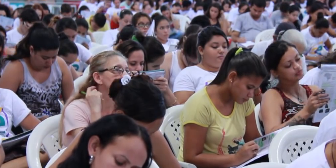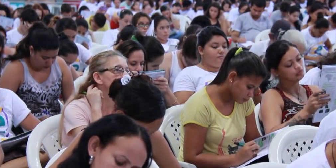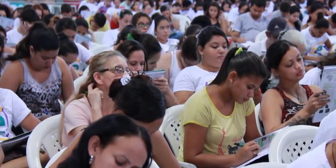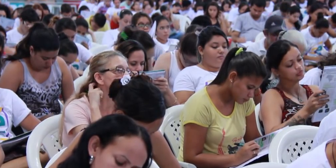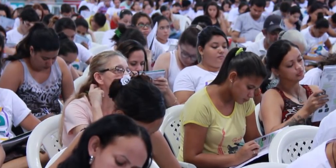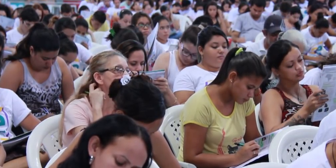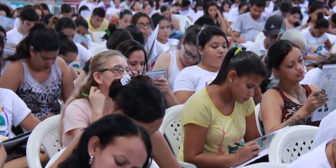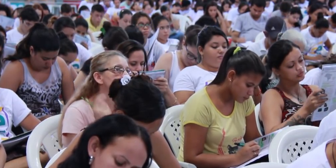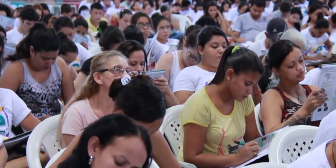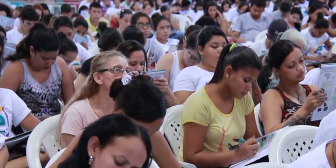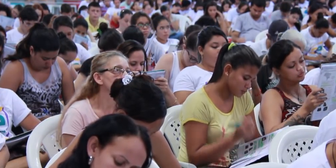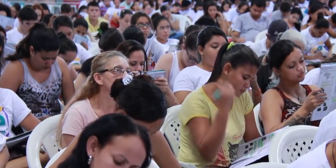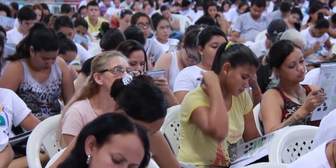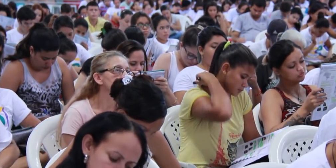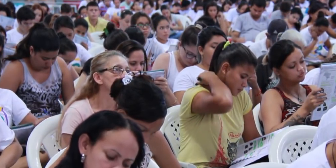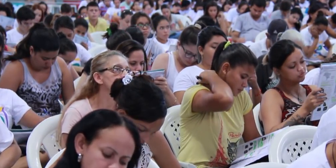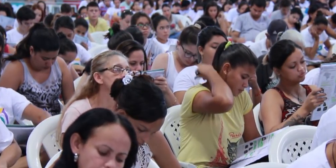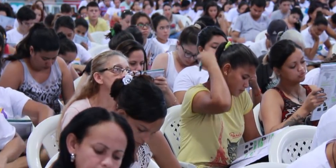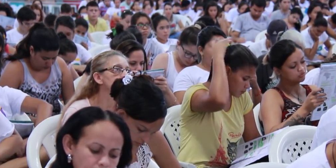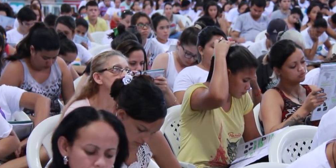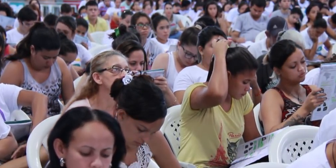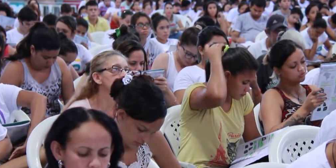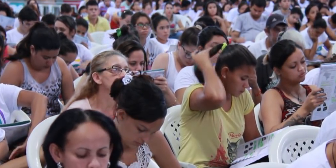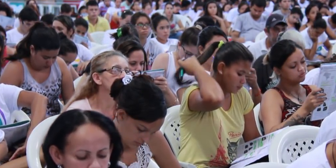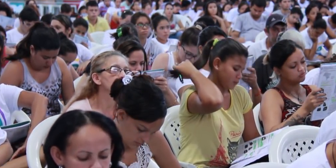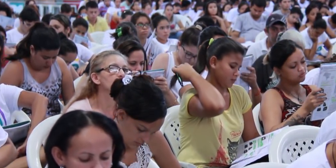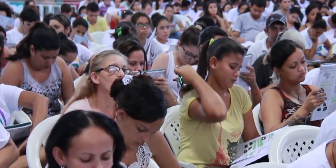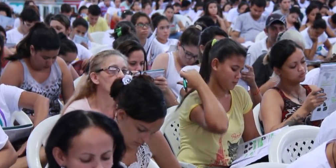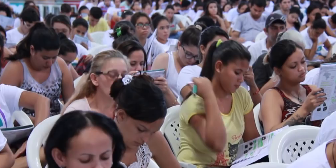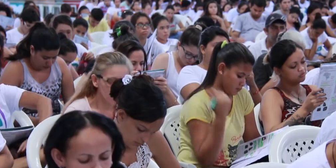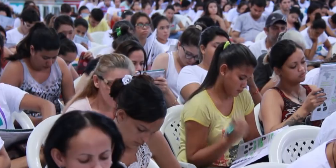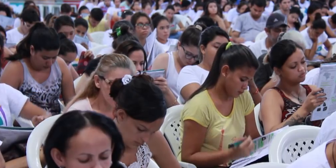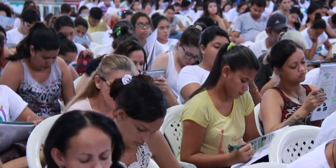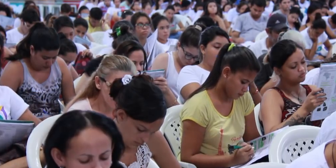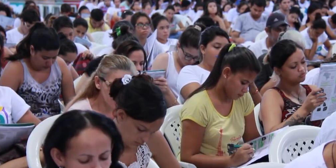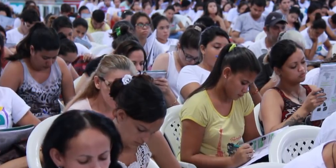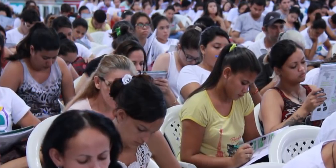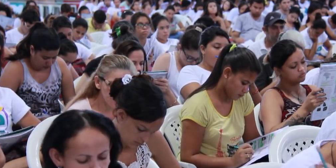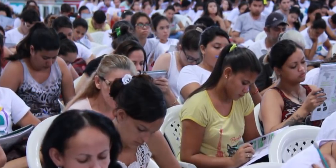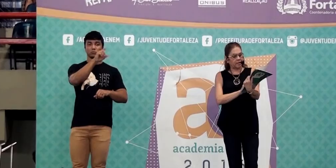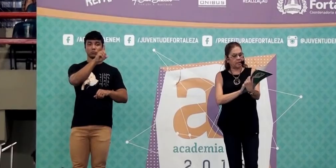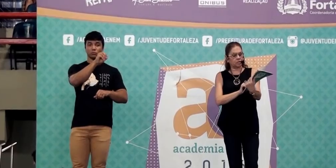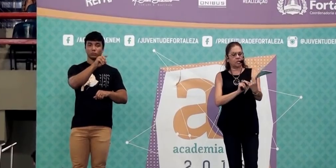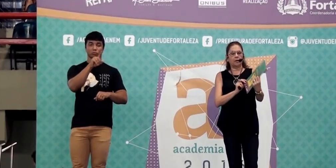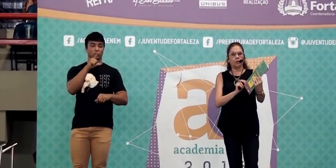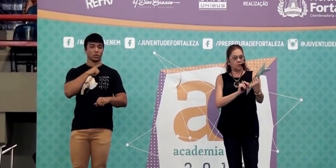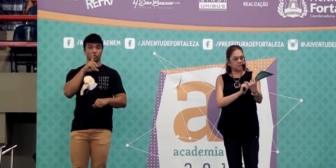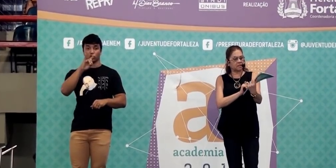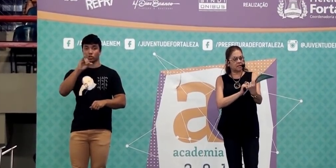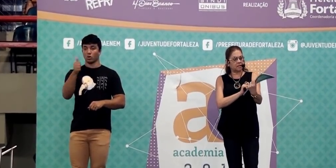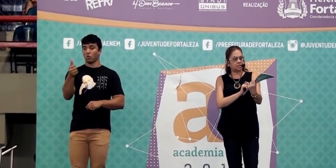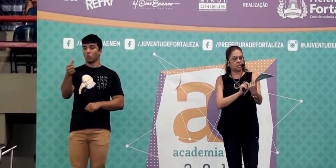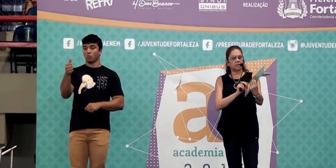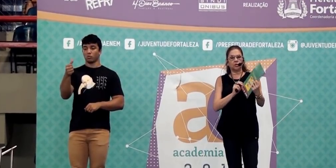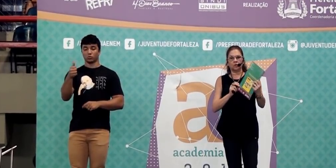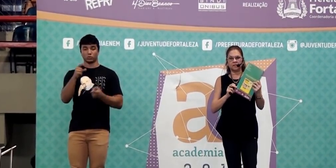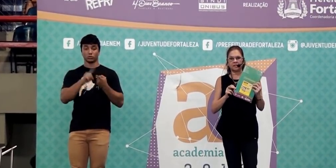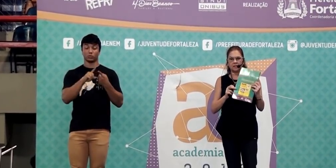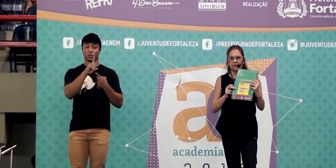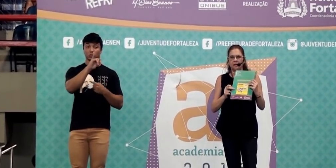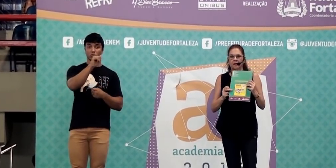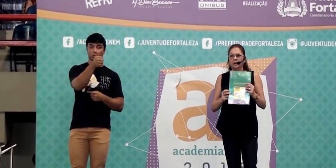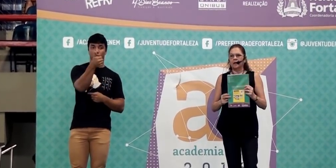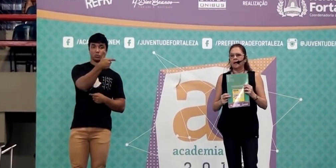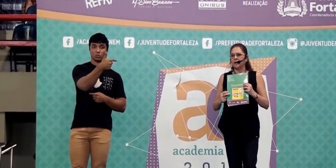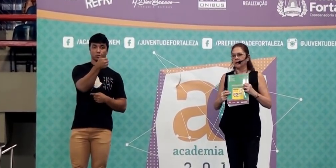preparados para o grande simulado que vai haver, conforme vocês estão vendo aí, dia 11 e dia